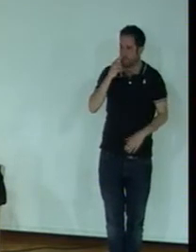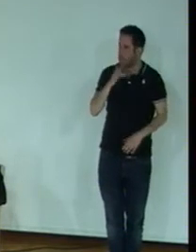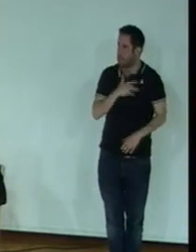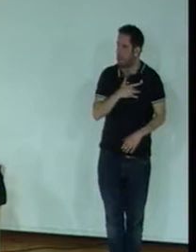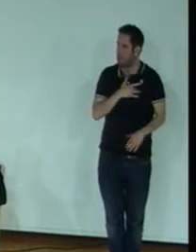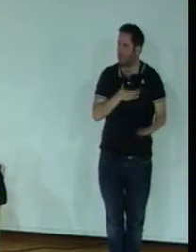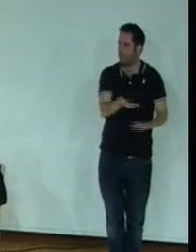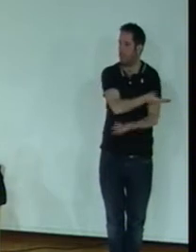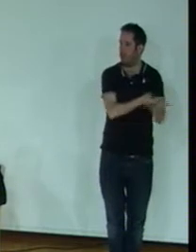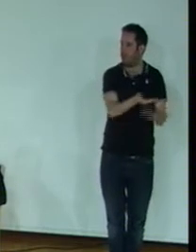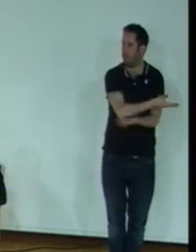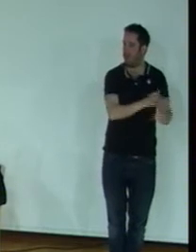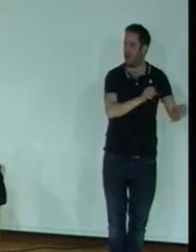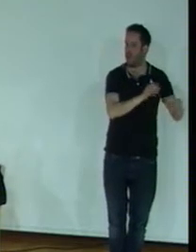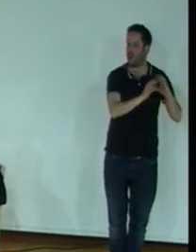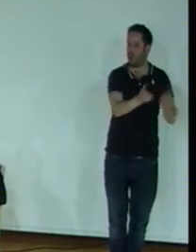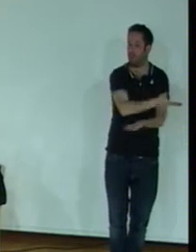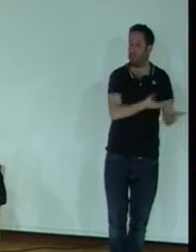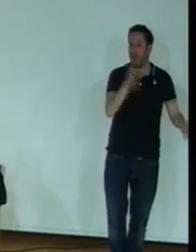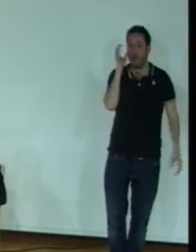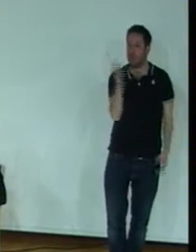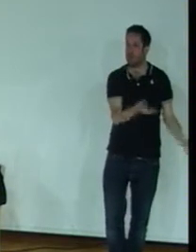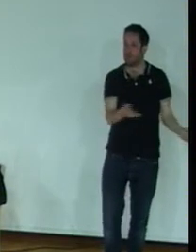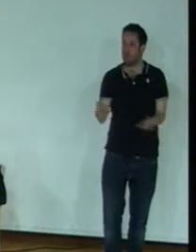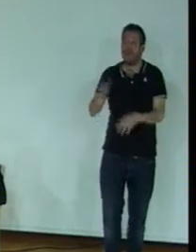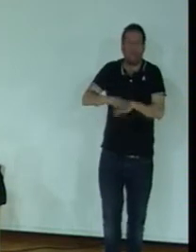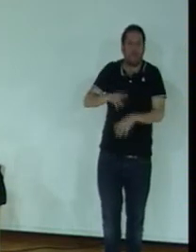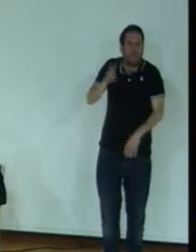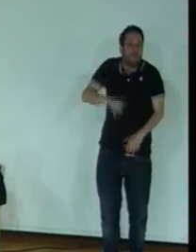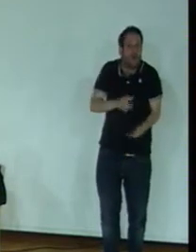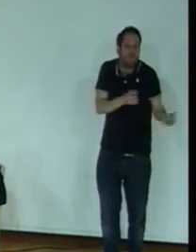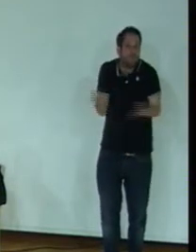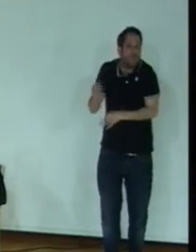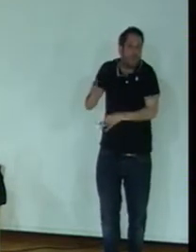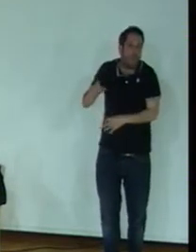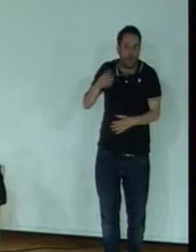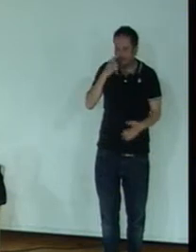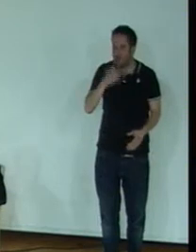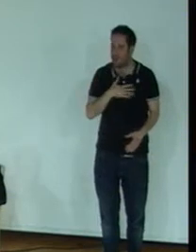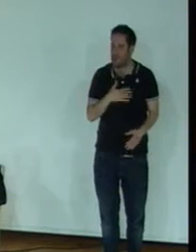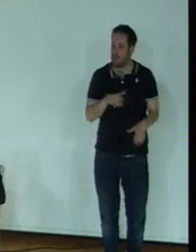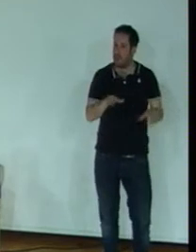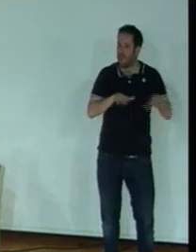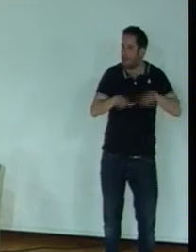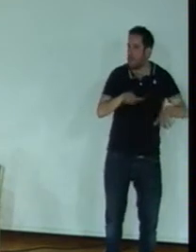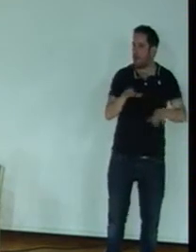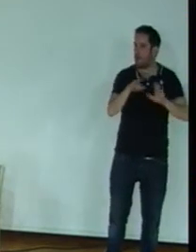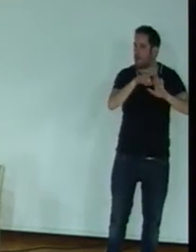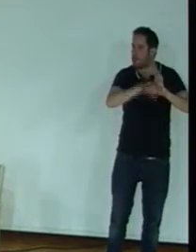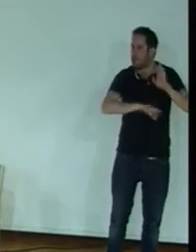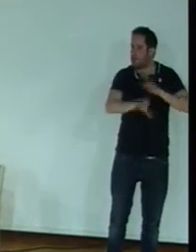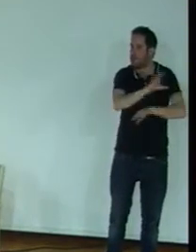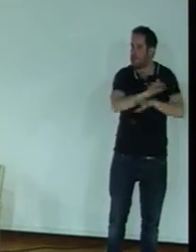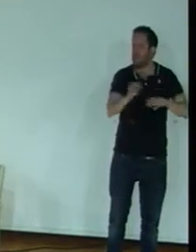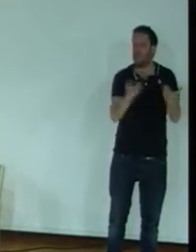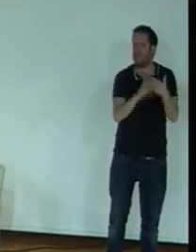le trafic était écouté. Ce n'est pas forcément toujours vrai, mais c'est quand même une supposition raisonnable quand on prépare les mesures de sécurité, notamment le